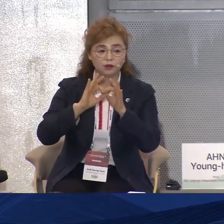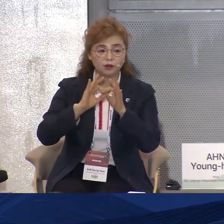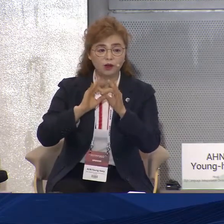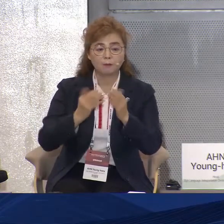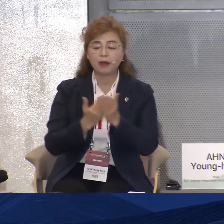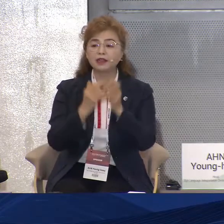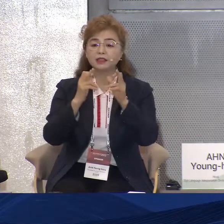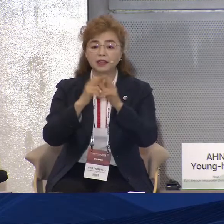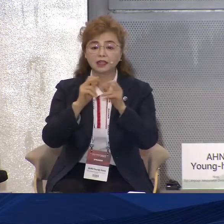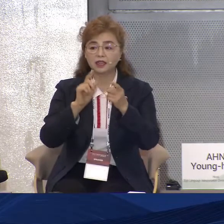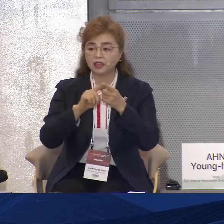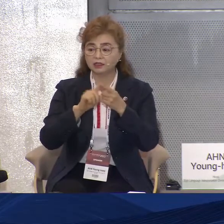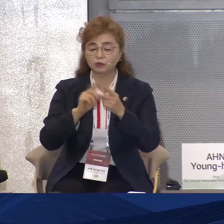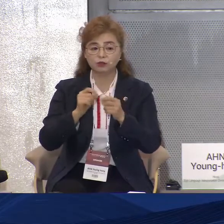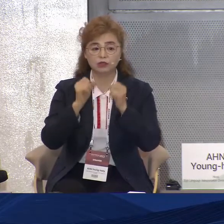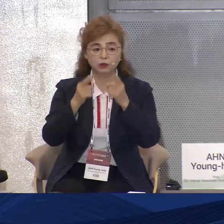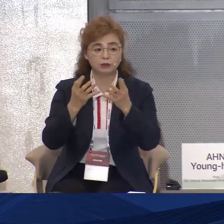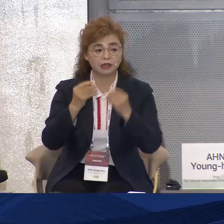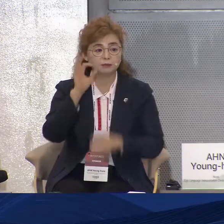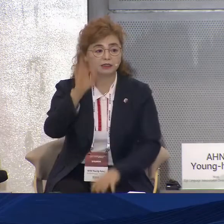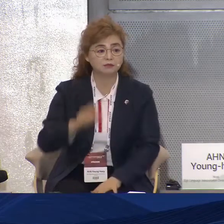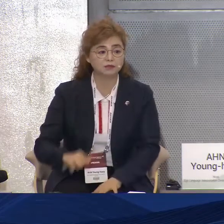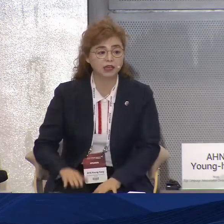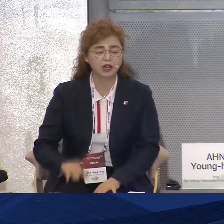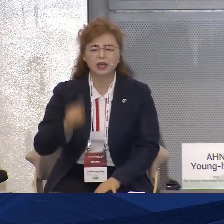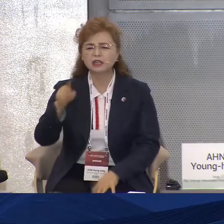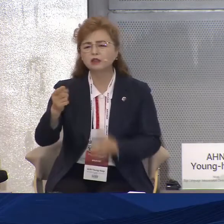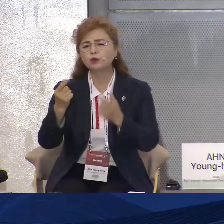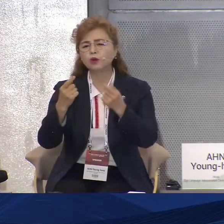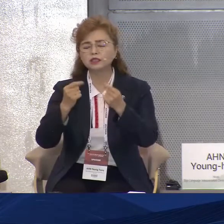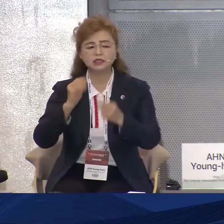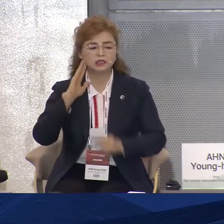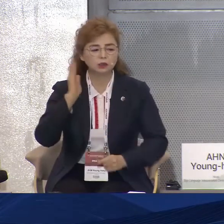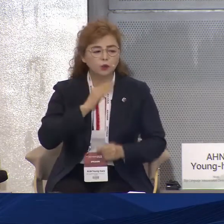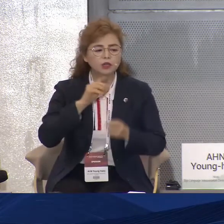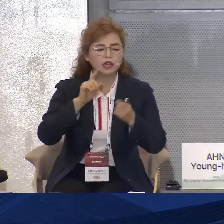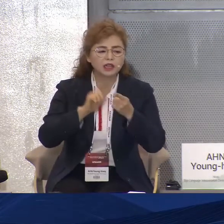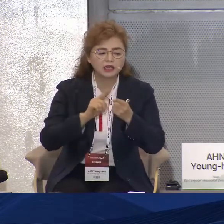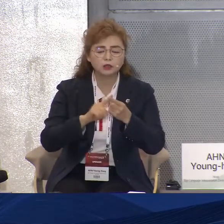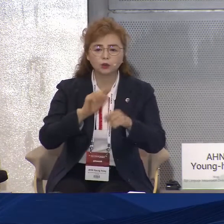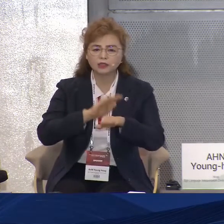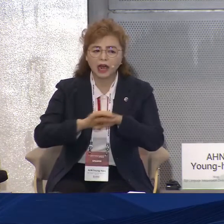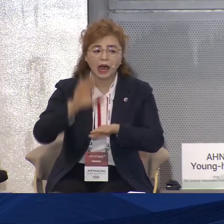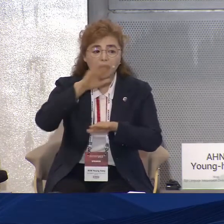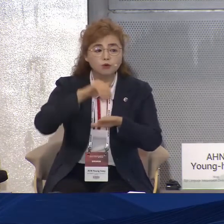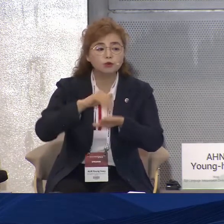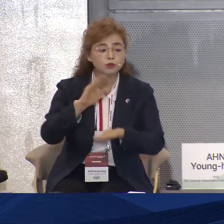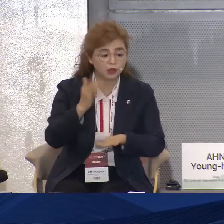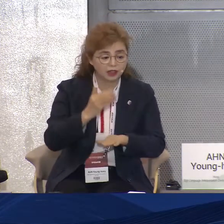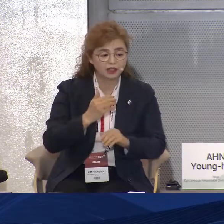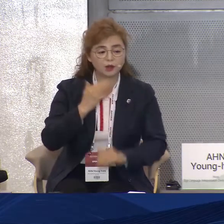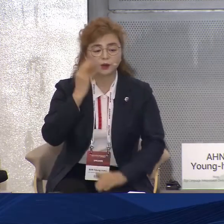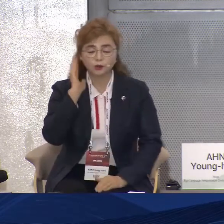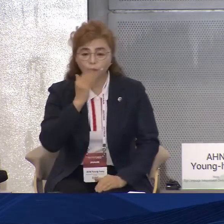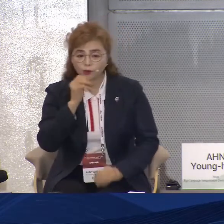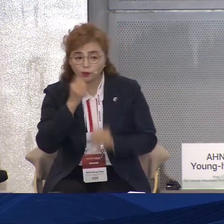드라마를 통해서 발달 장애인에 대해서 그런 기회를 많이 받습니다. 이 똑같이 농인에 대해서도 잘